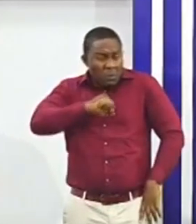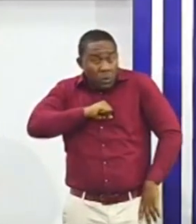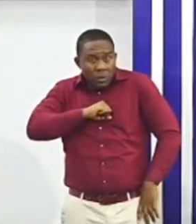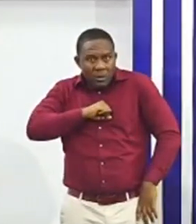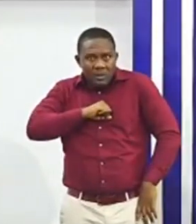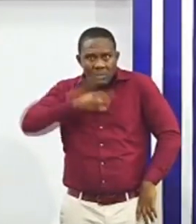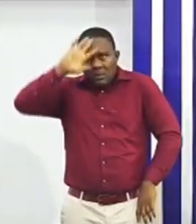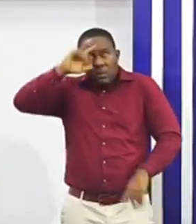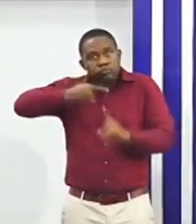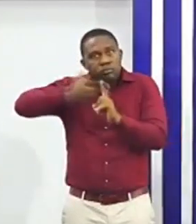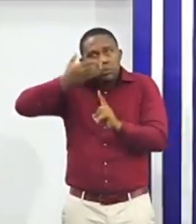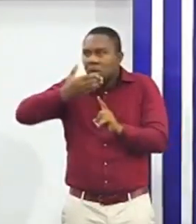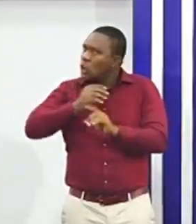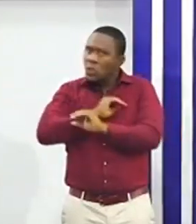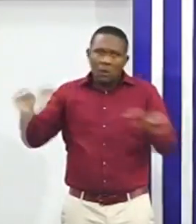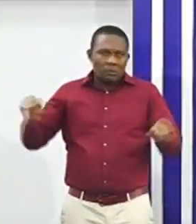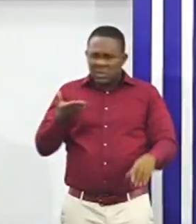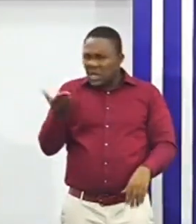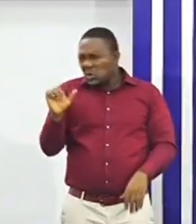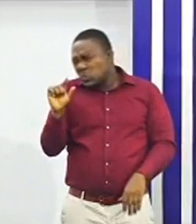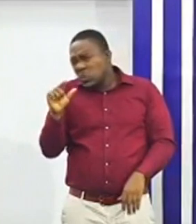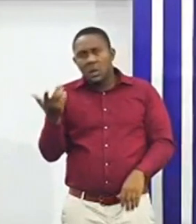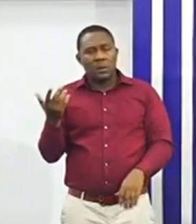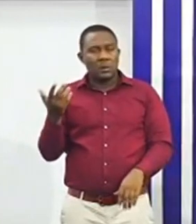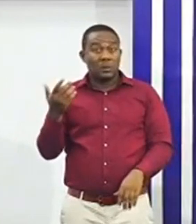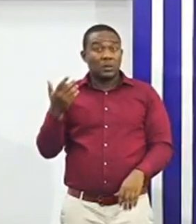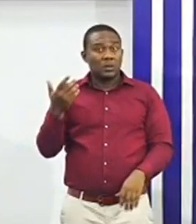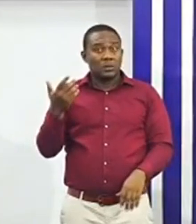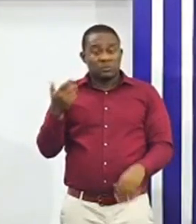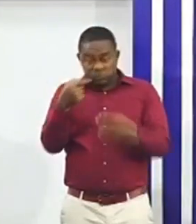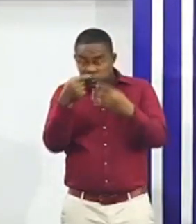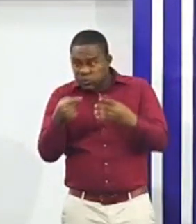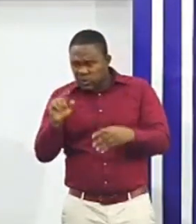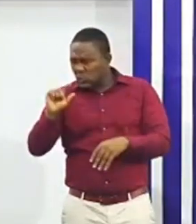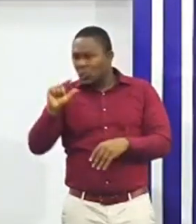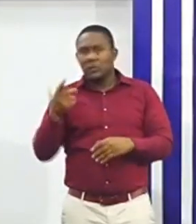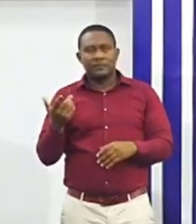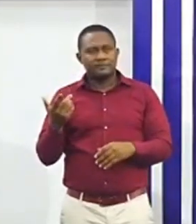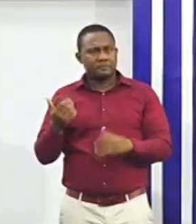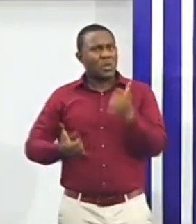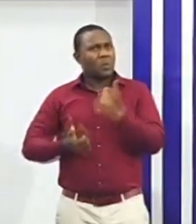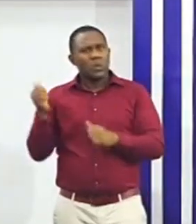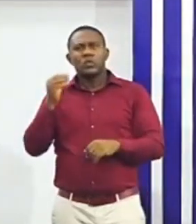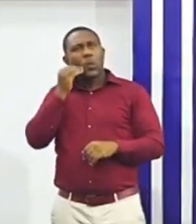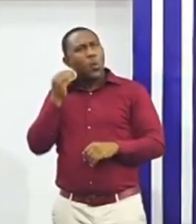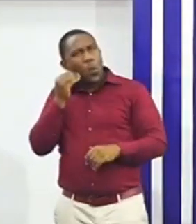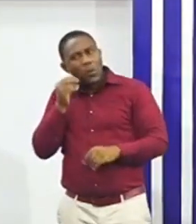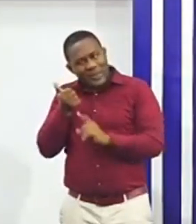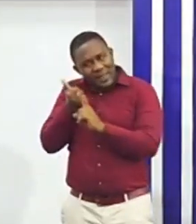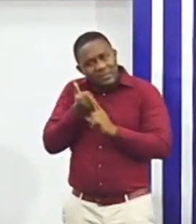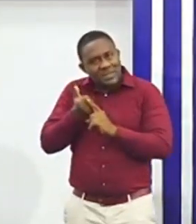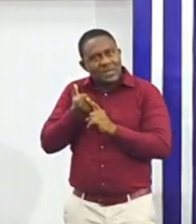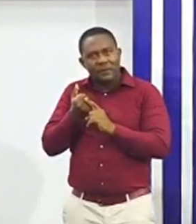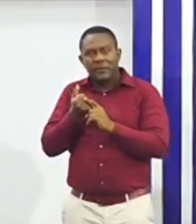ne ata kyen ba nan kpin nan ye no ba pie ani bani yi adarna tinan yel ayala